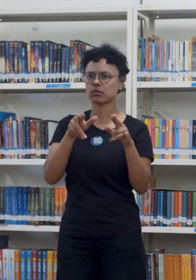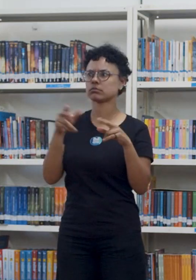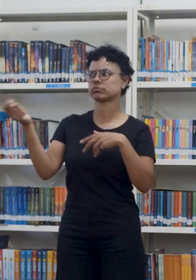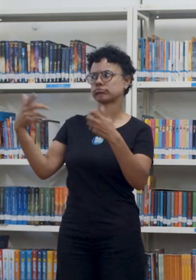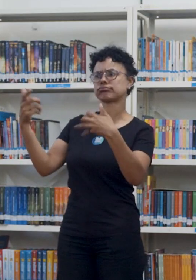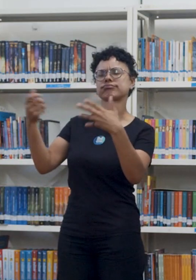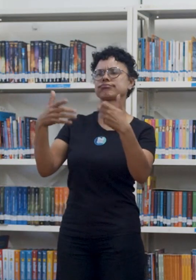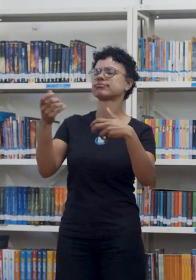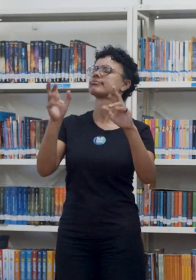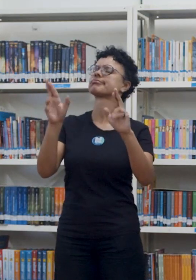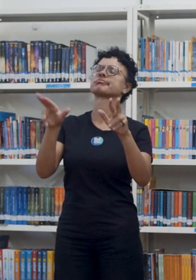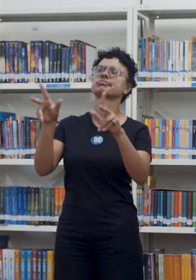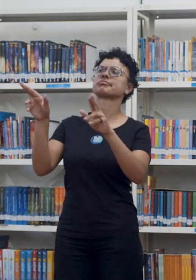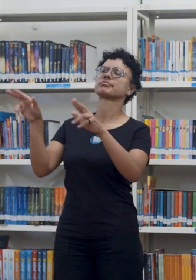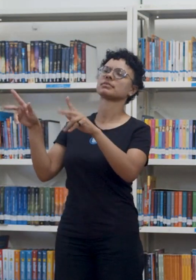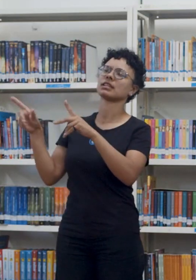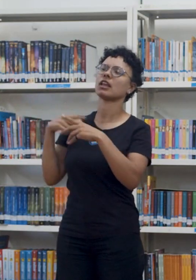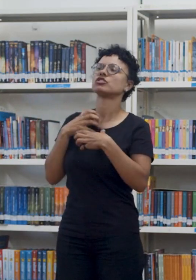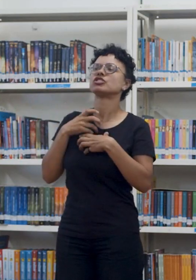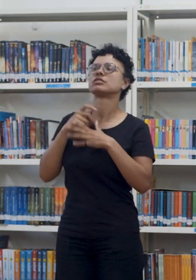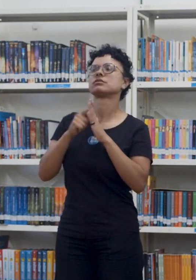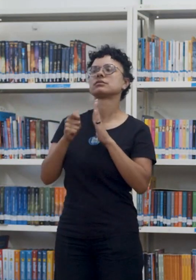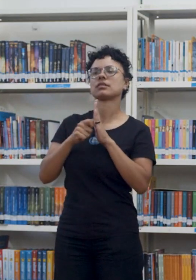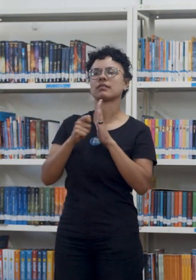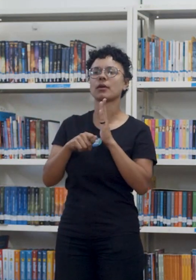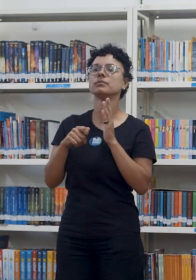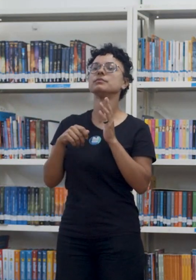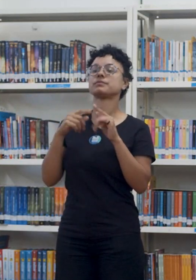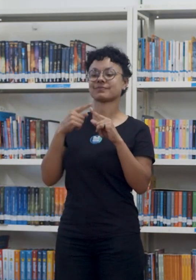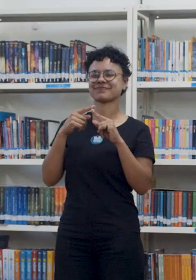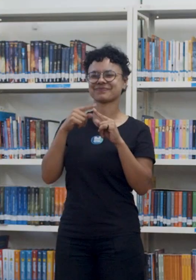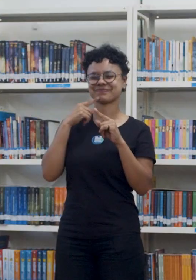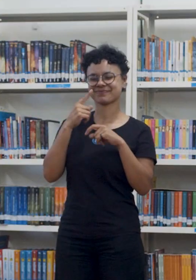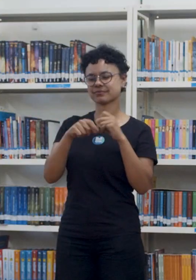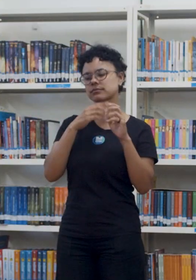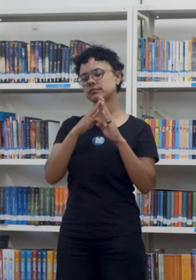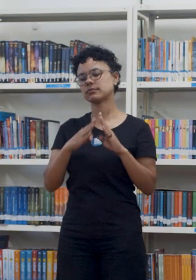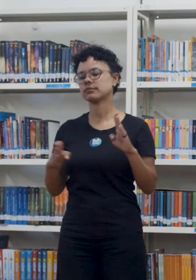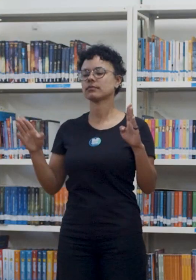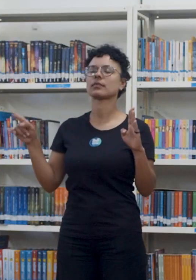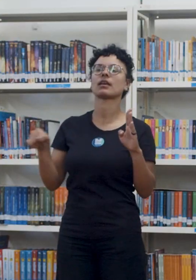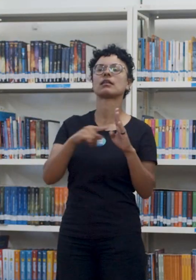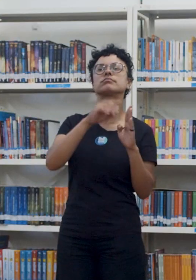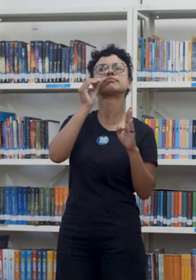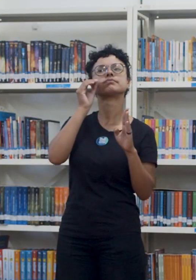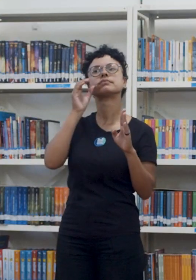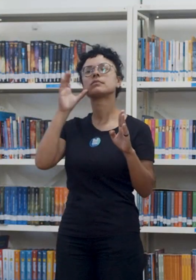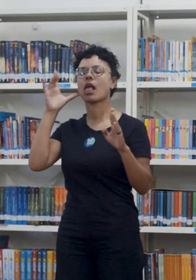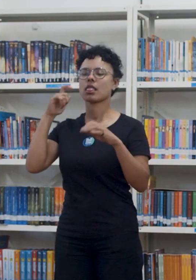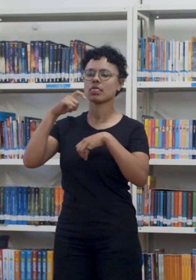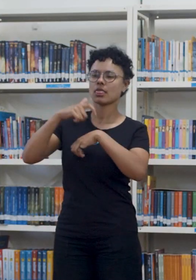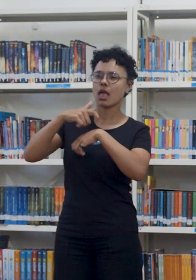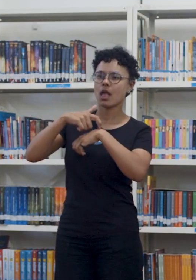de vocês, mas vai ter muita coisa diferente na maneira de escrever. Porque é essa a utilização do tempo